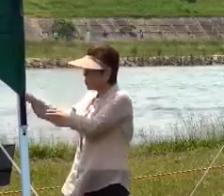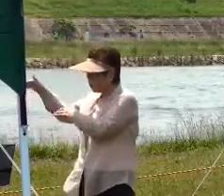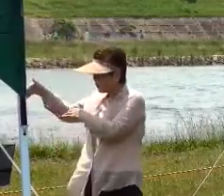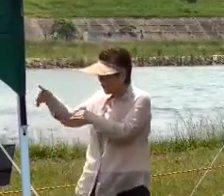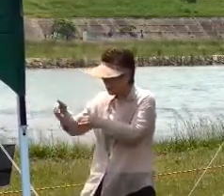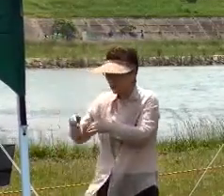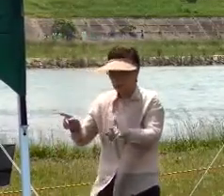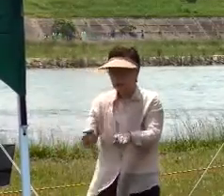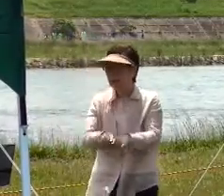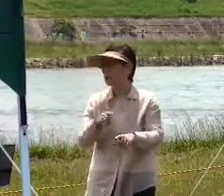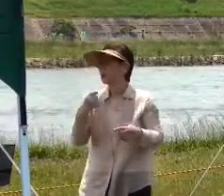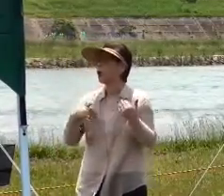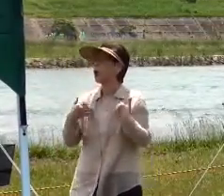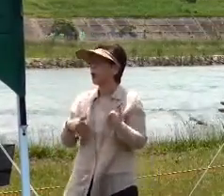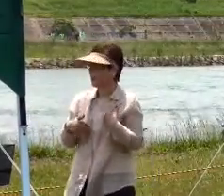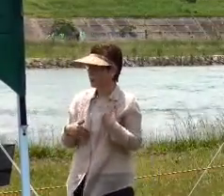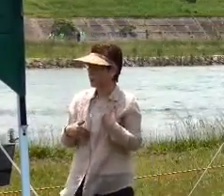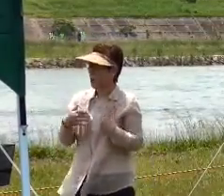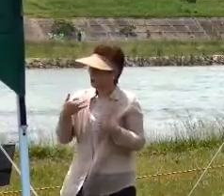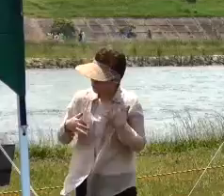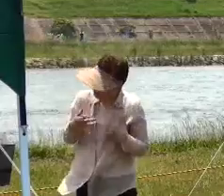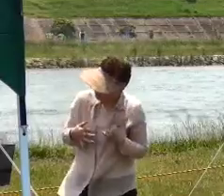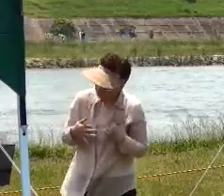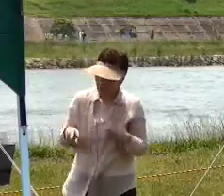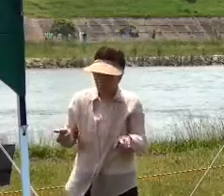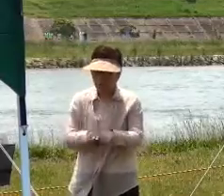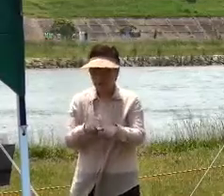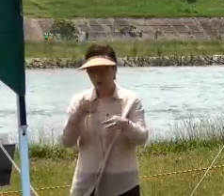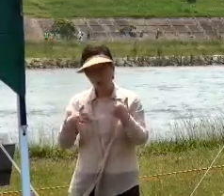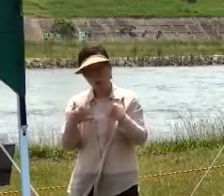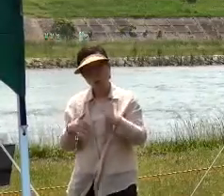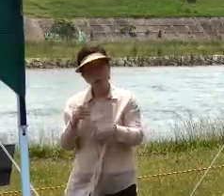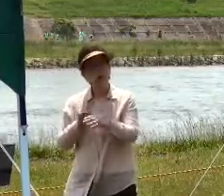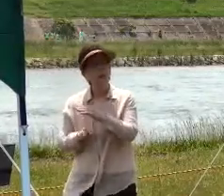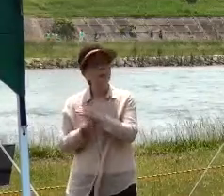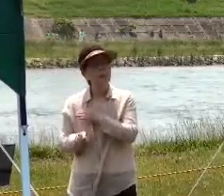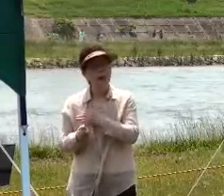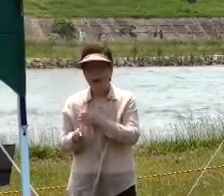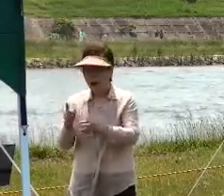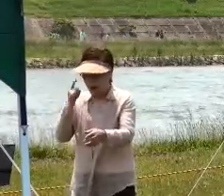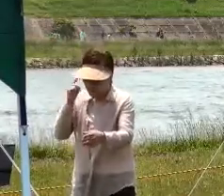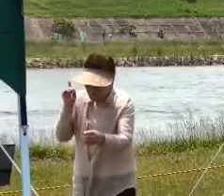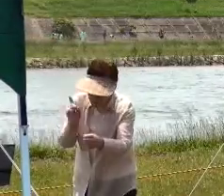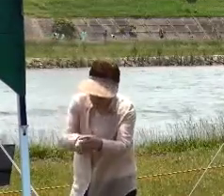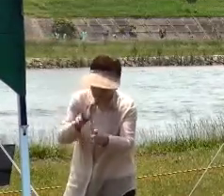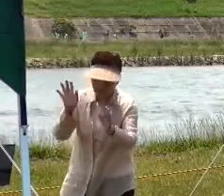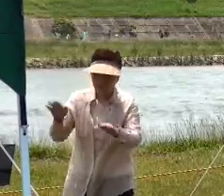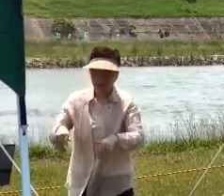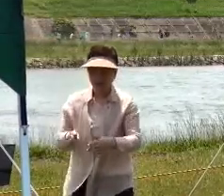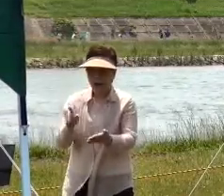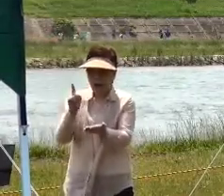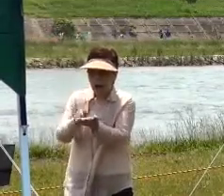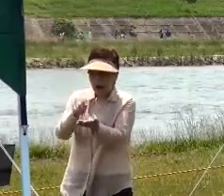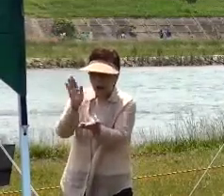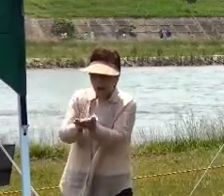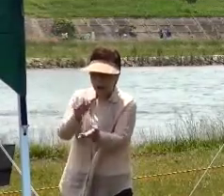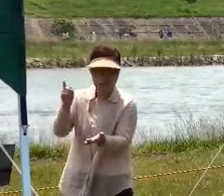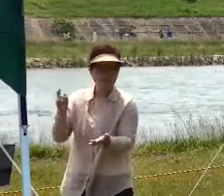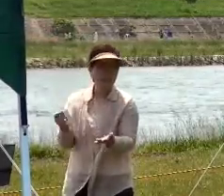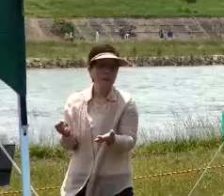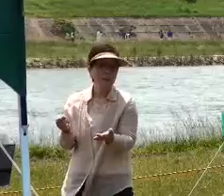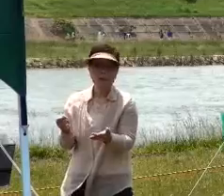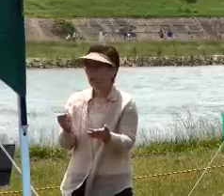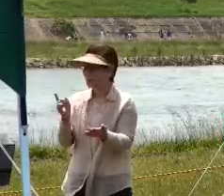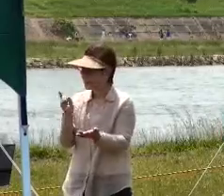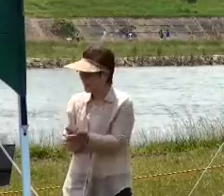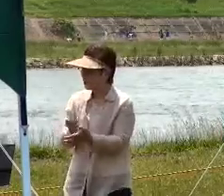って。一緒に喜ぶっていうことは見つかりましたって言うだけじゃ多分ない